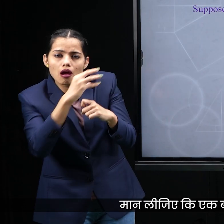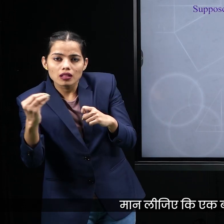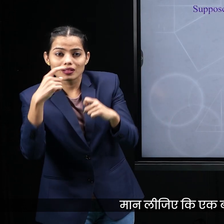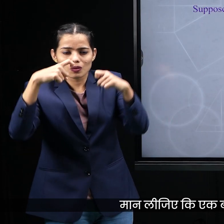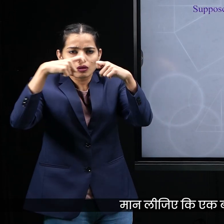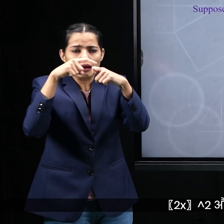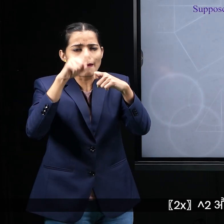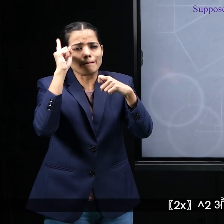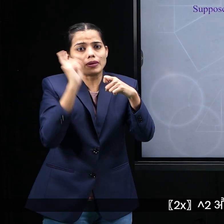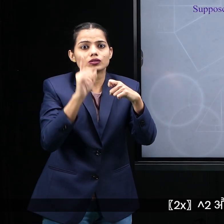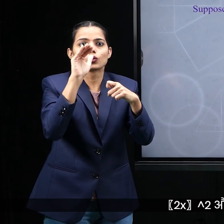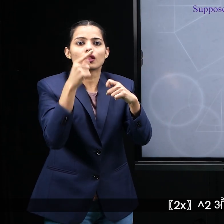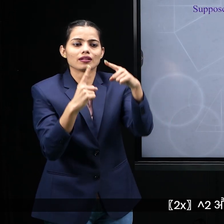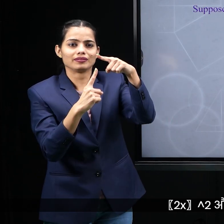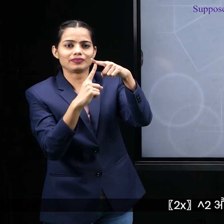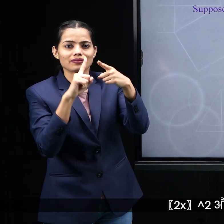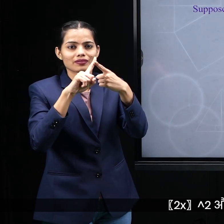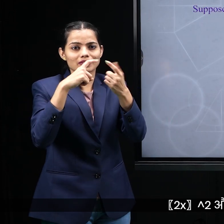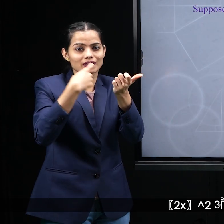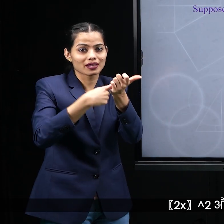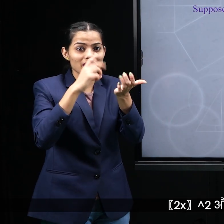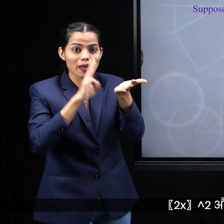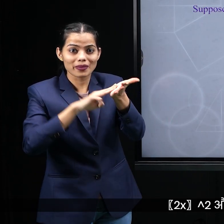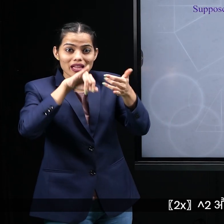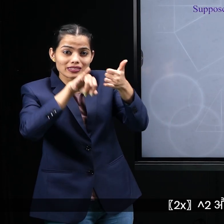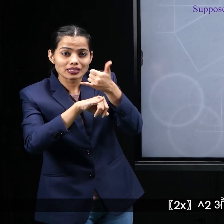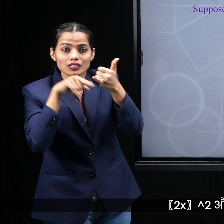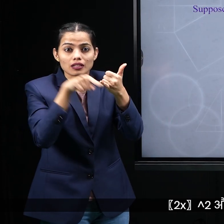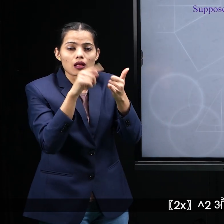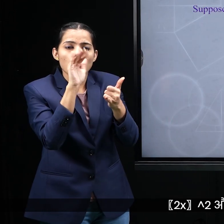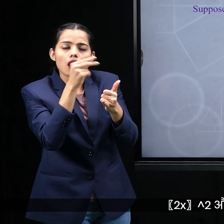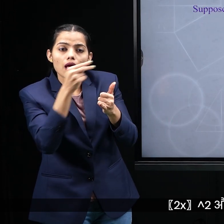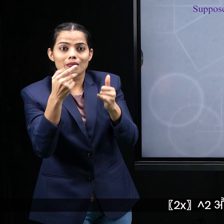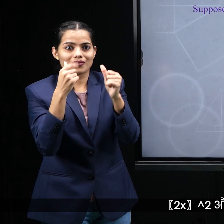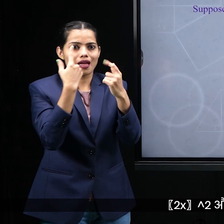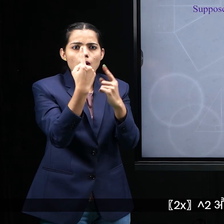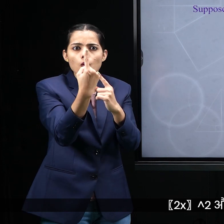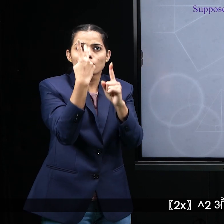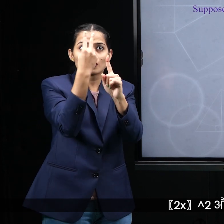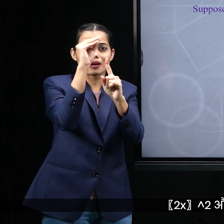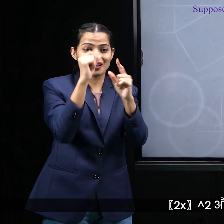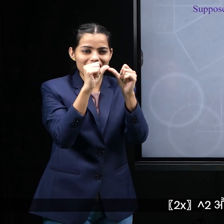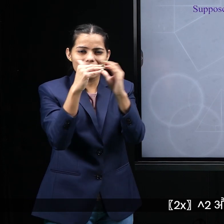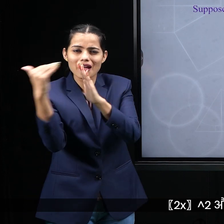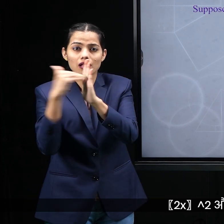व्यंजक 2x² और x को बहुपद के पद कहा जाता है।